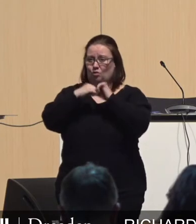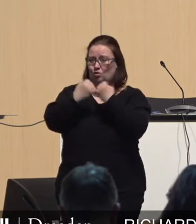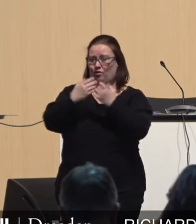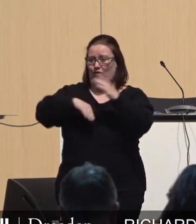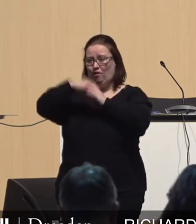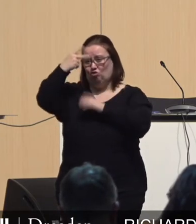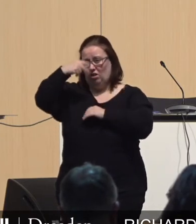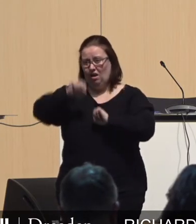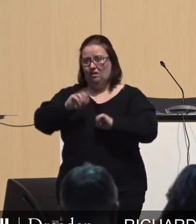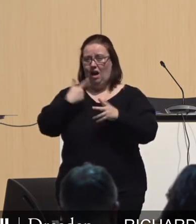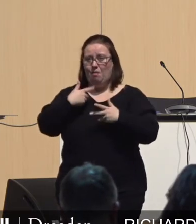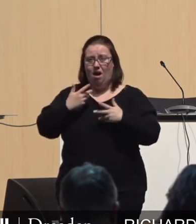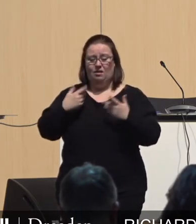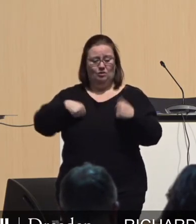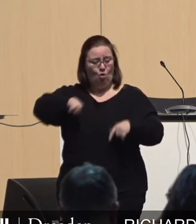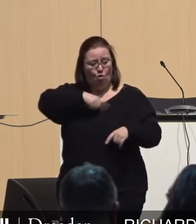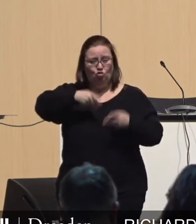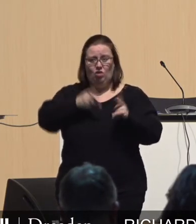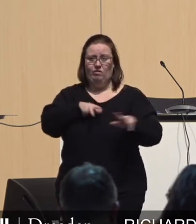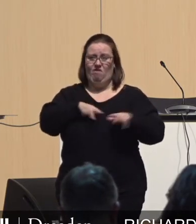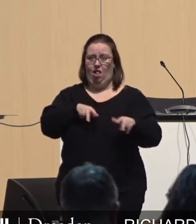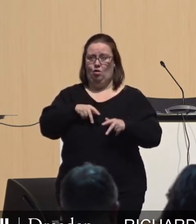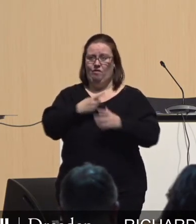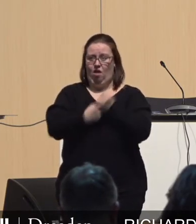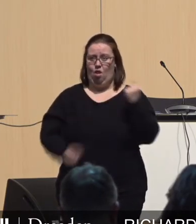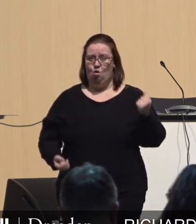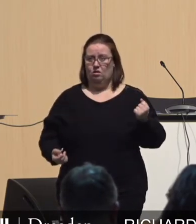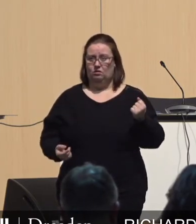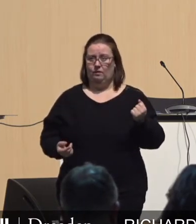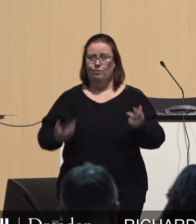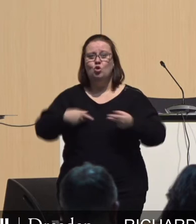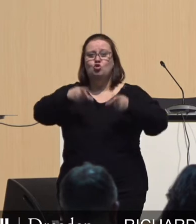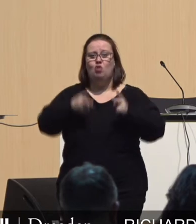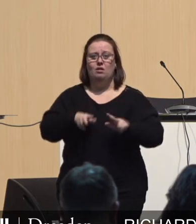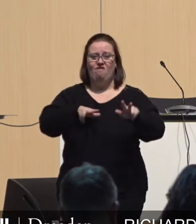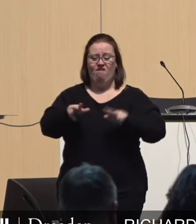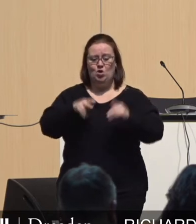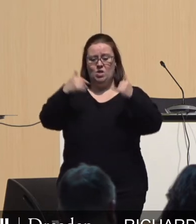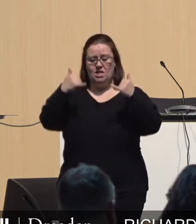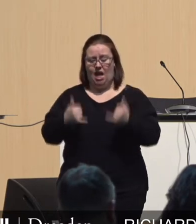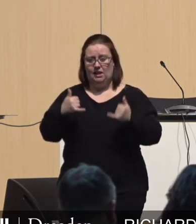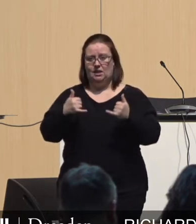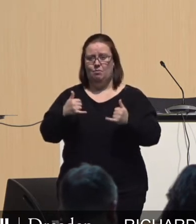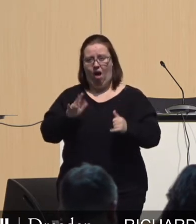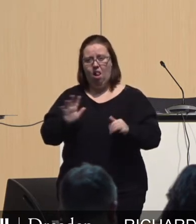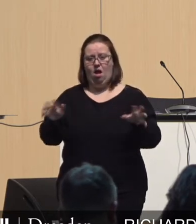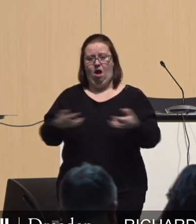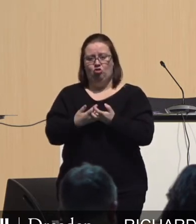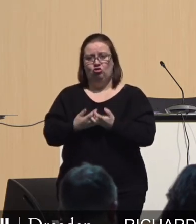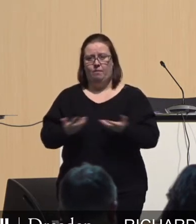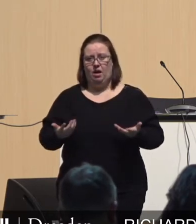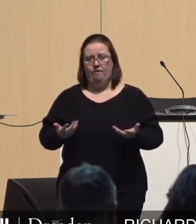aber das ist doch ein riesengroßes Versagen der Stadtverwaltung. Die Stadtverwaltung muss jetzt Arsch in der Hose haben und